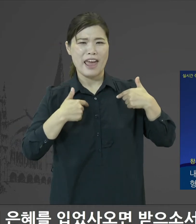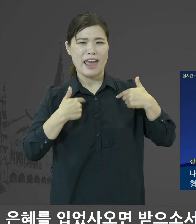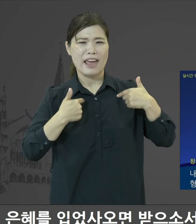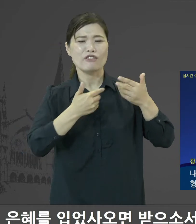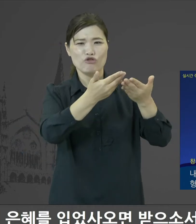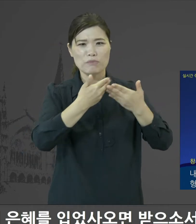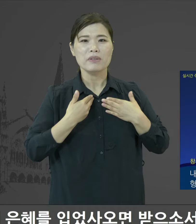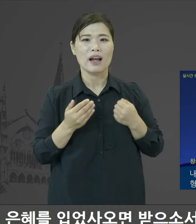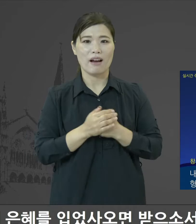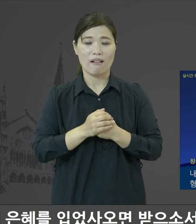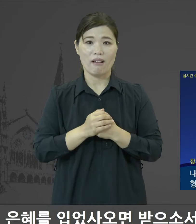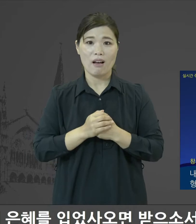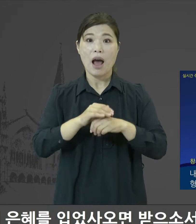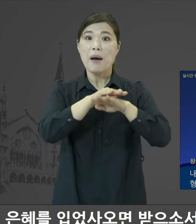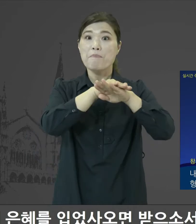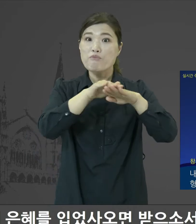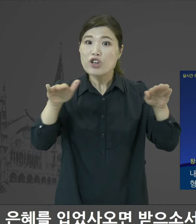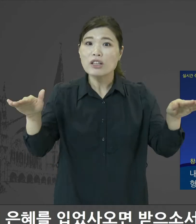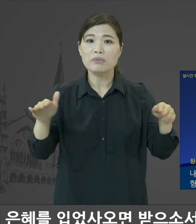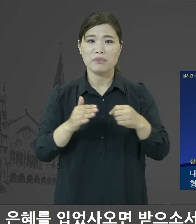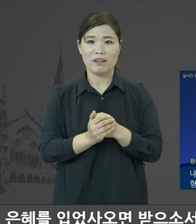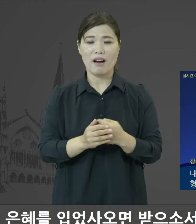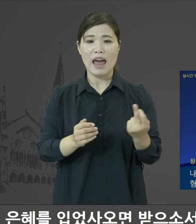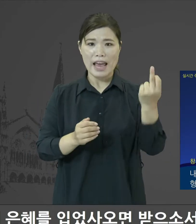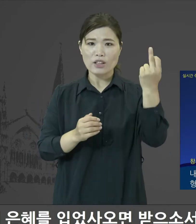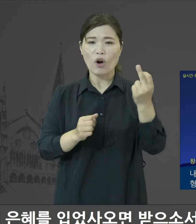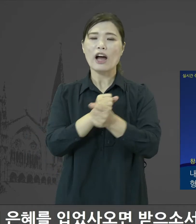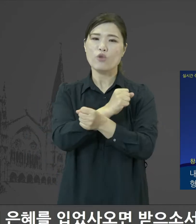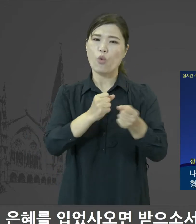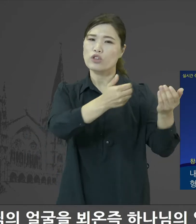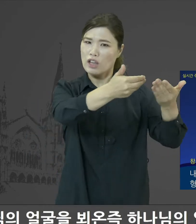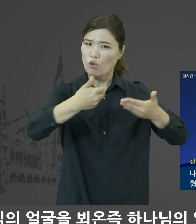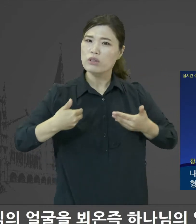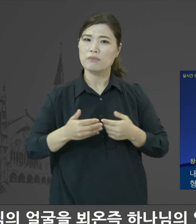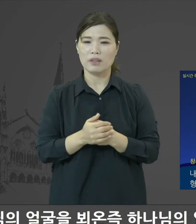풀렸다는 겁니다. 에서가 용서를 하고 있다는 겁니다.